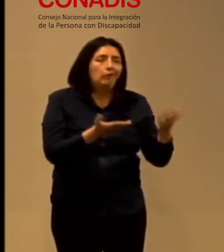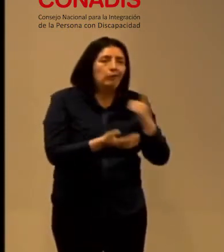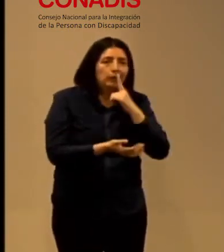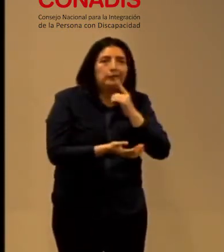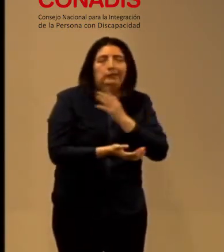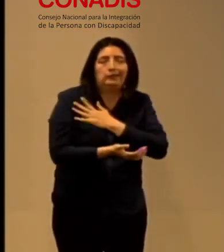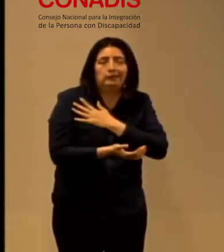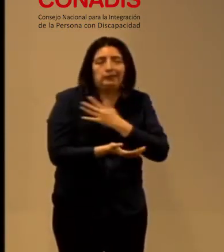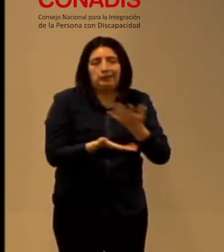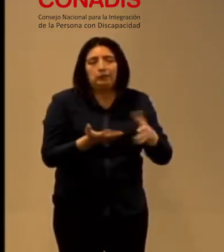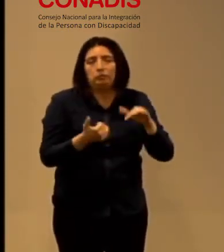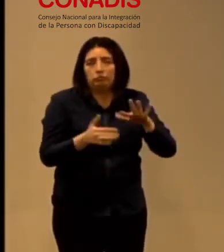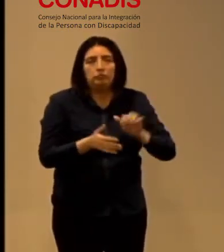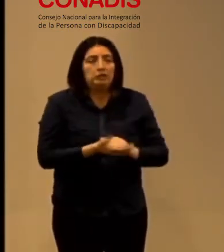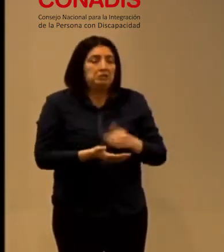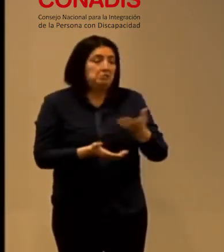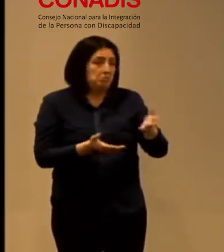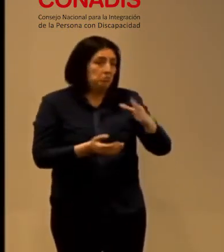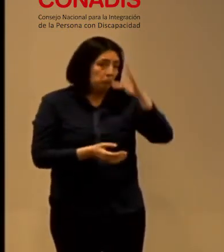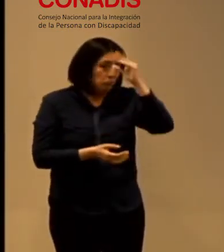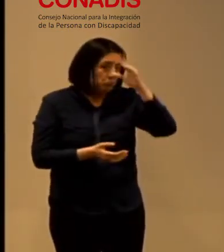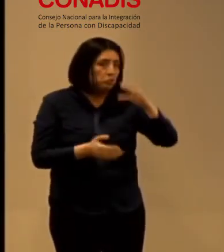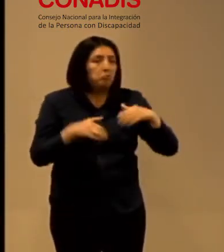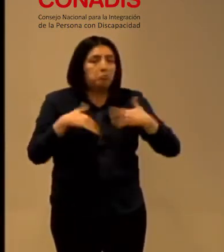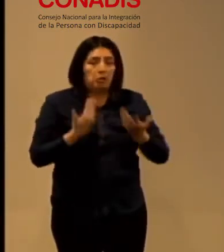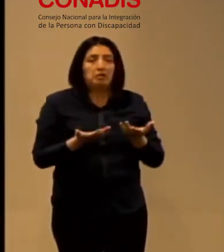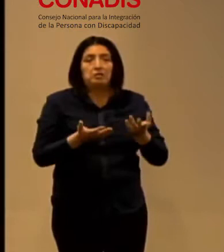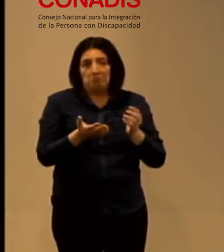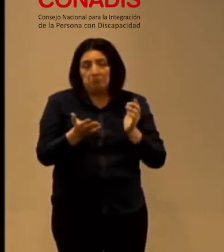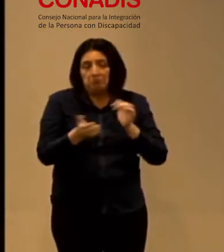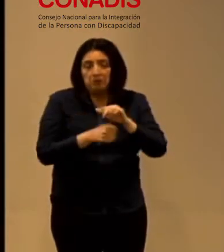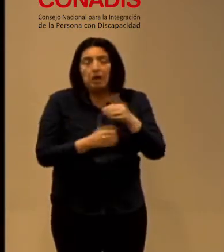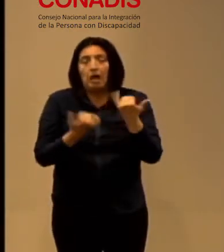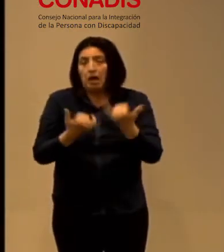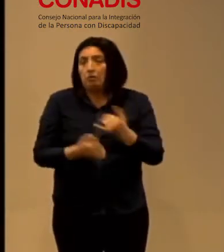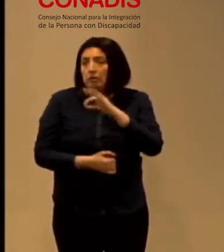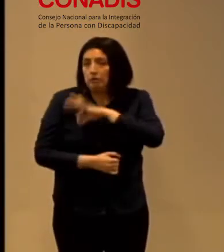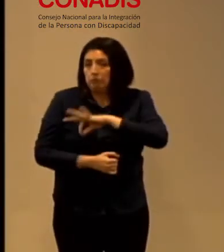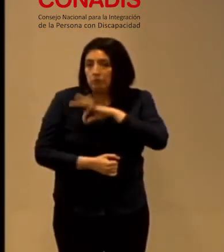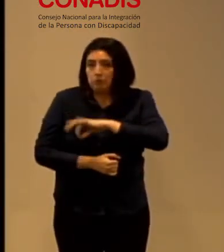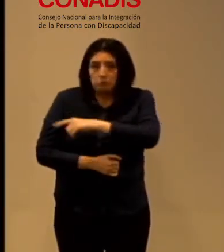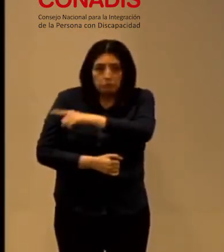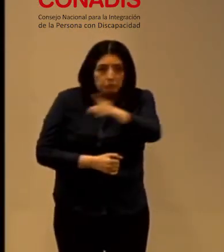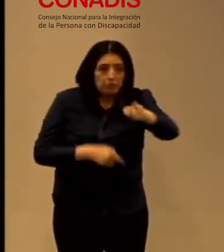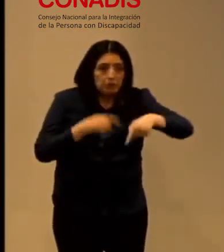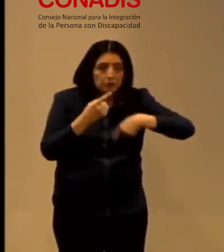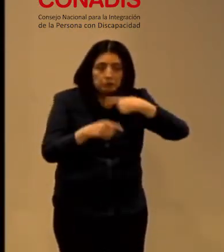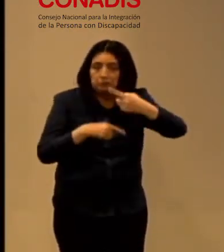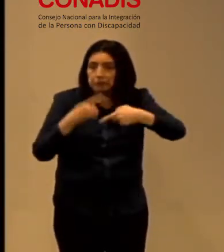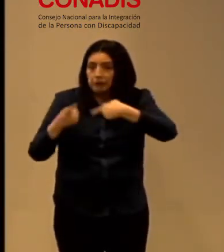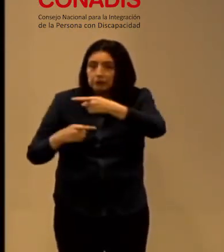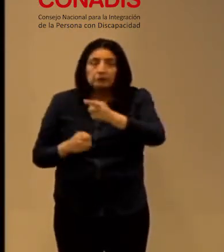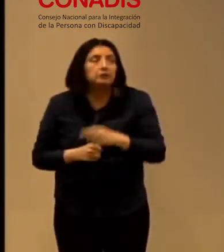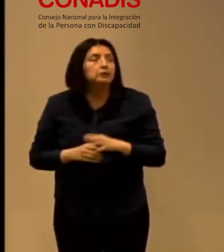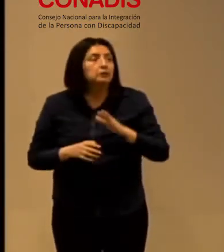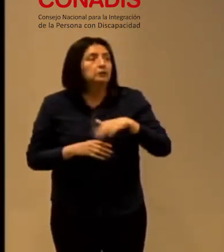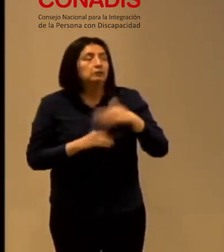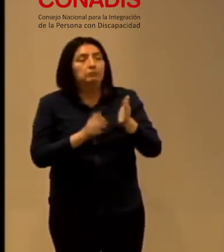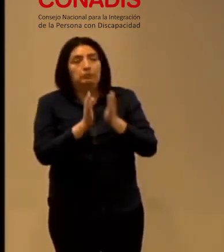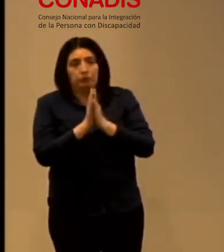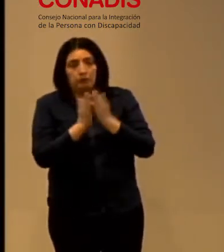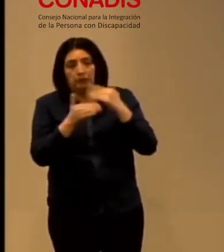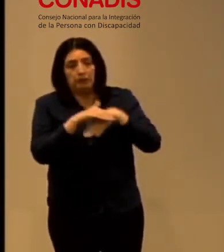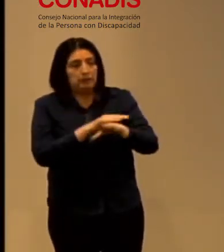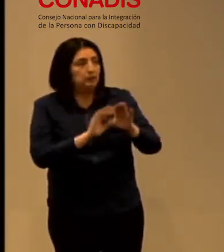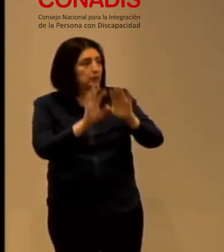de secundaria. Incluso nuestros chicos de quinto de secundaria pueden postular. Entonces, aprovecho para comentarles eso y luego, por favor, ingresen